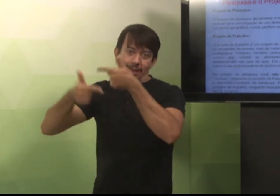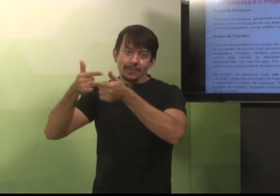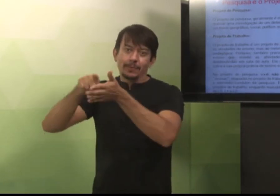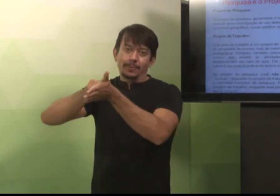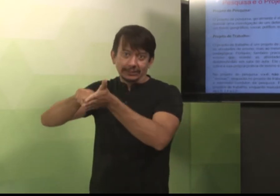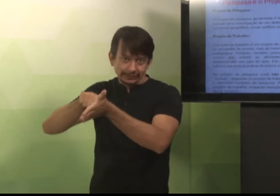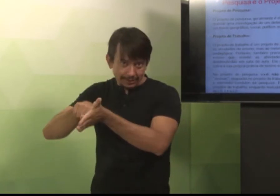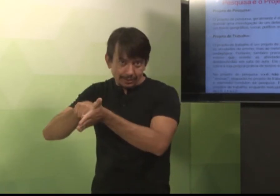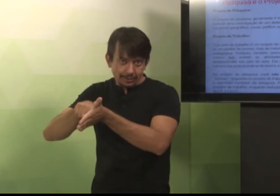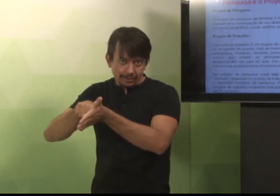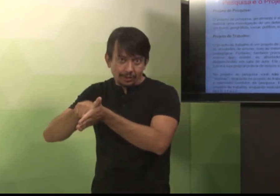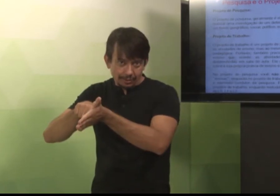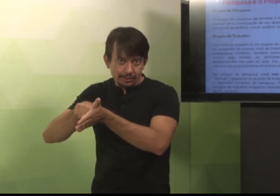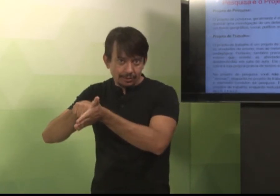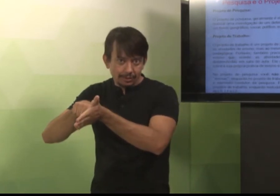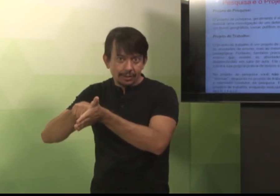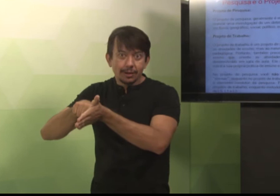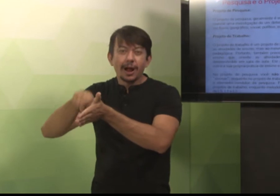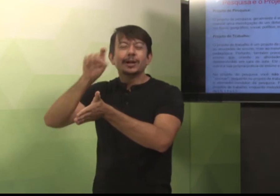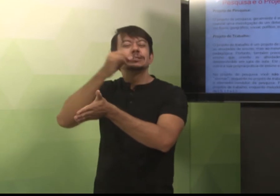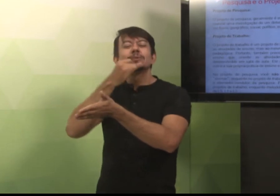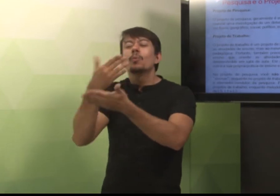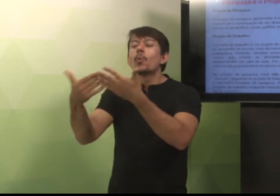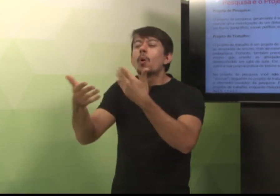os elementos que compõem esse projeto de pesquisa.